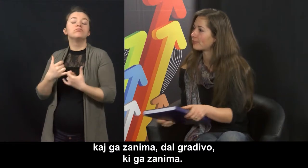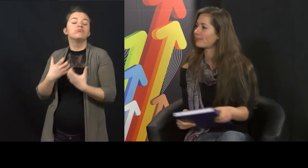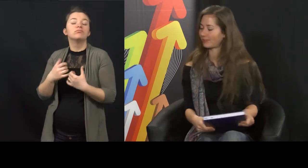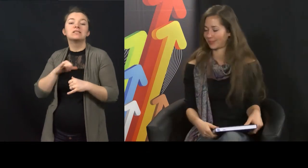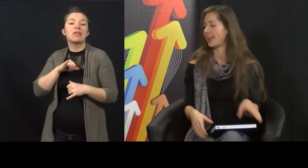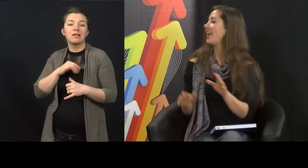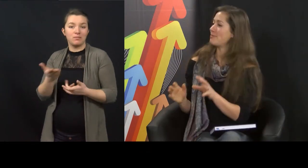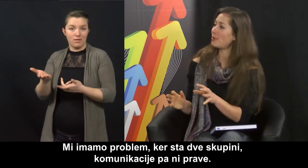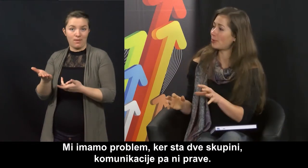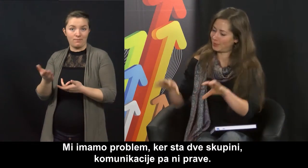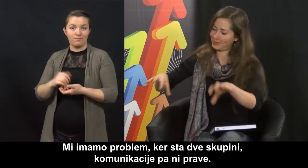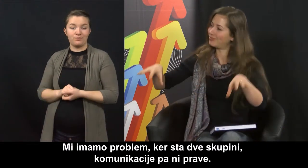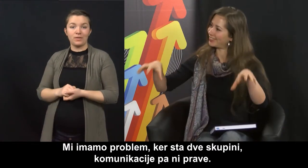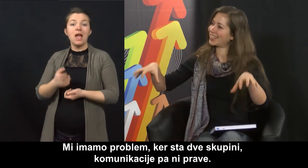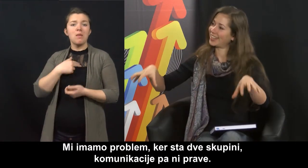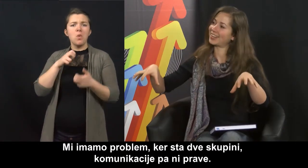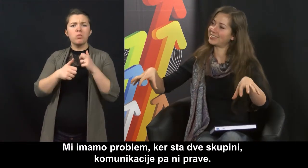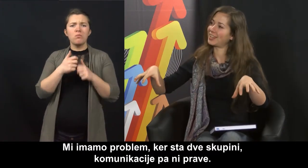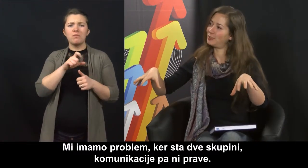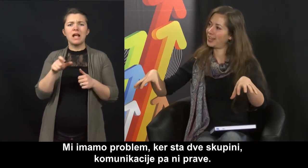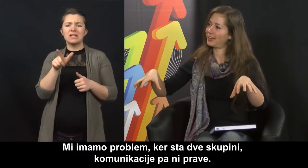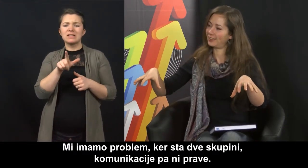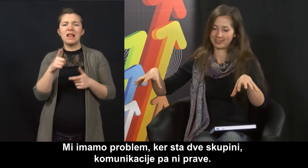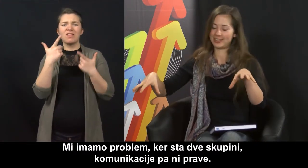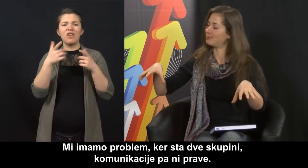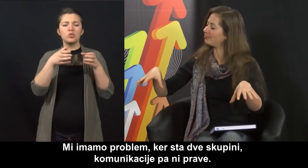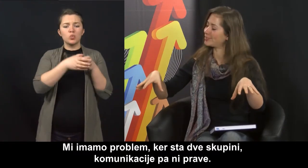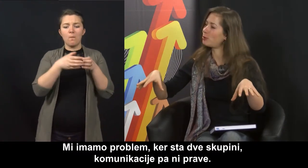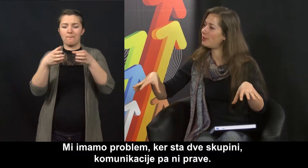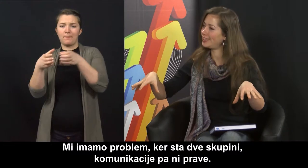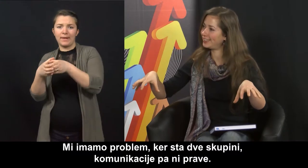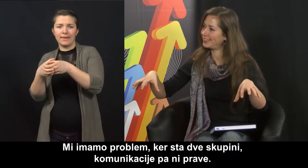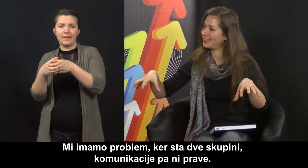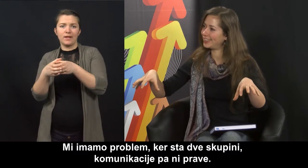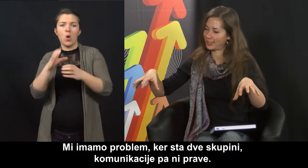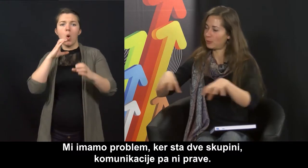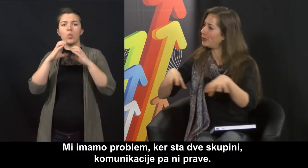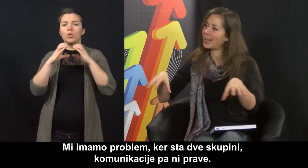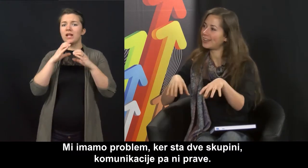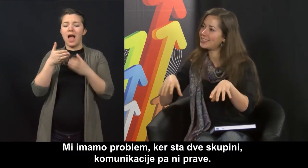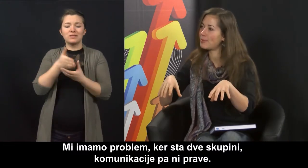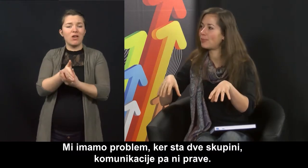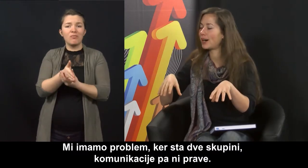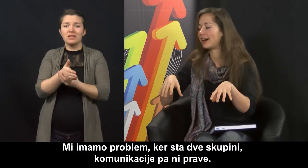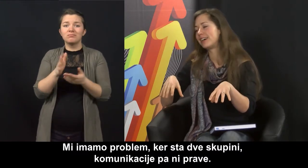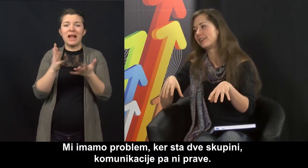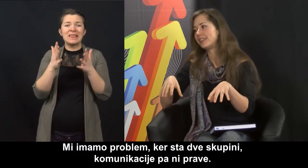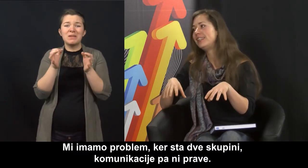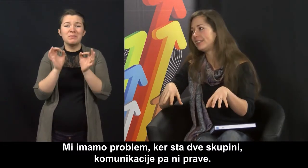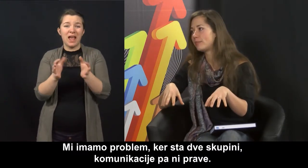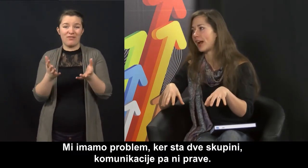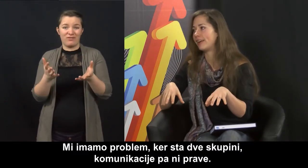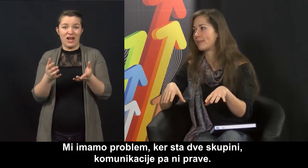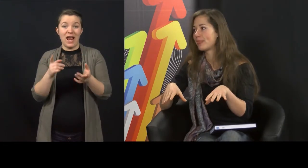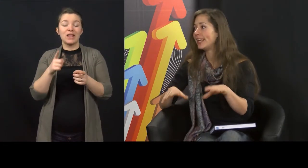zanima. Imamo problem, ker sta dve skupini, komunikacije pa